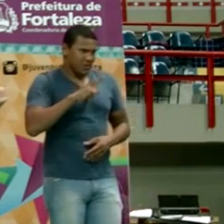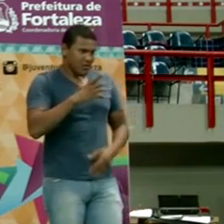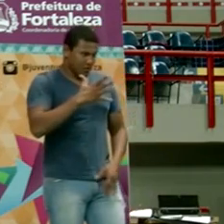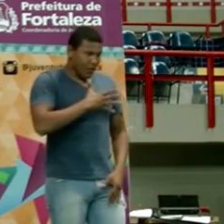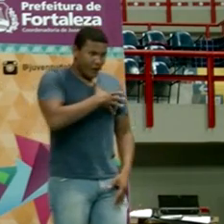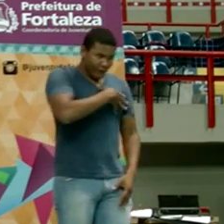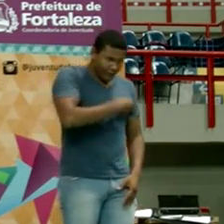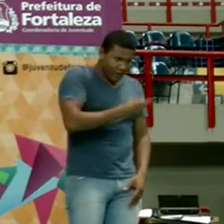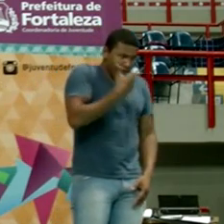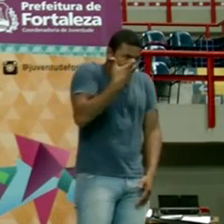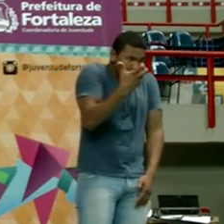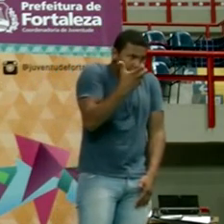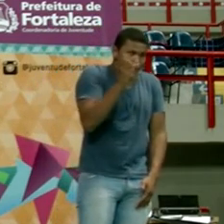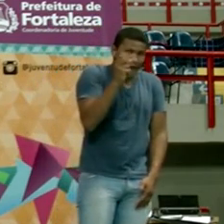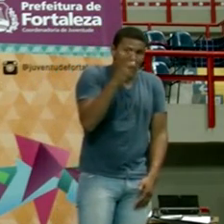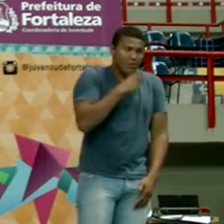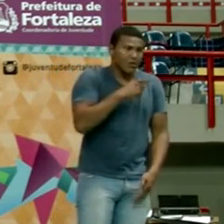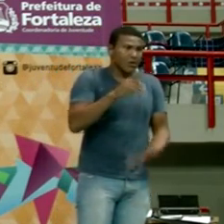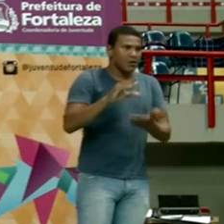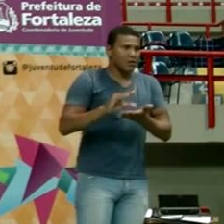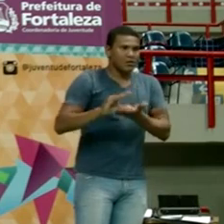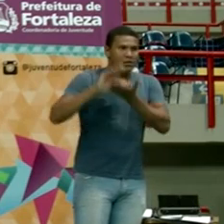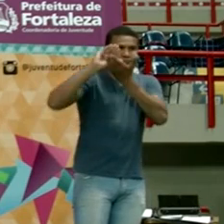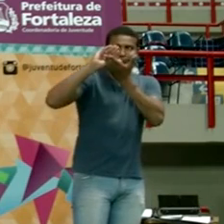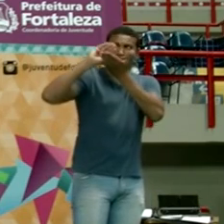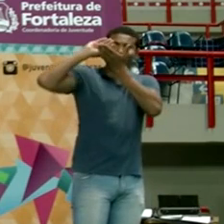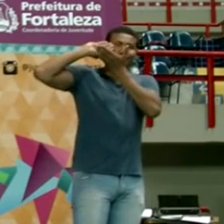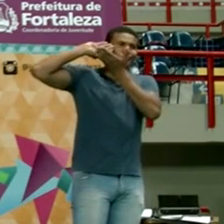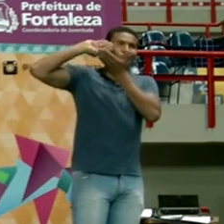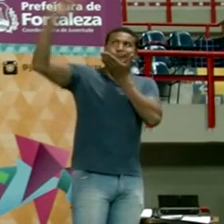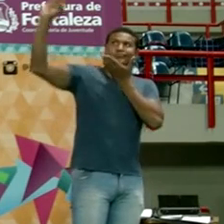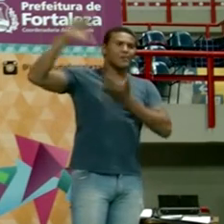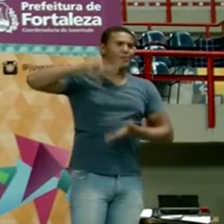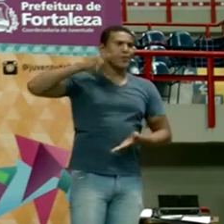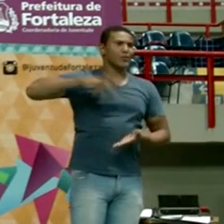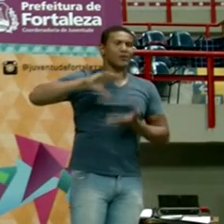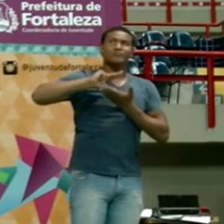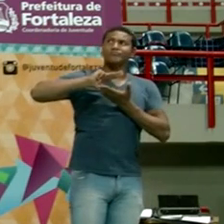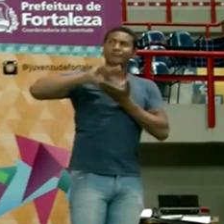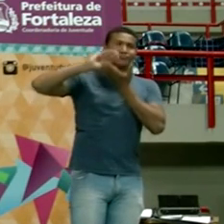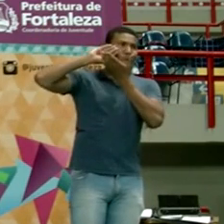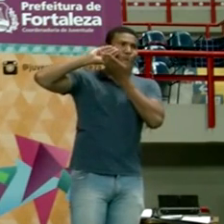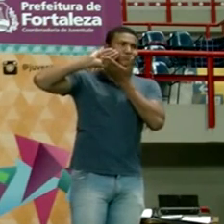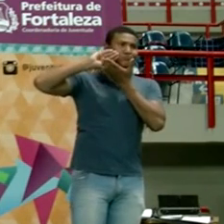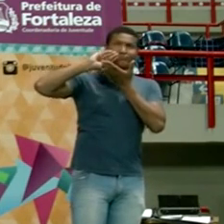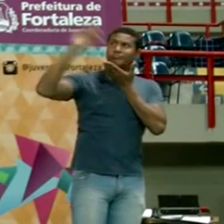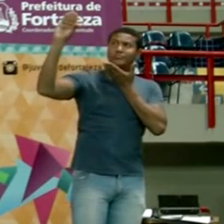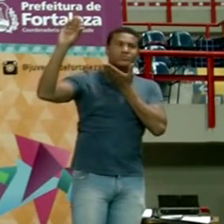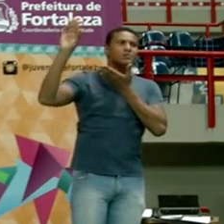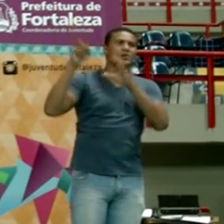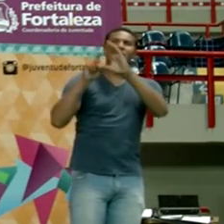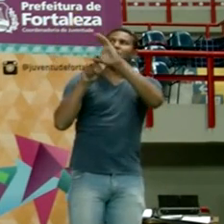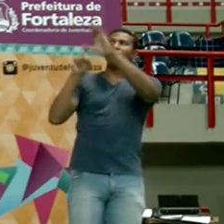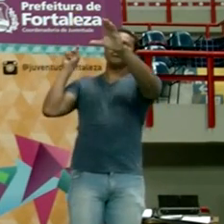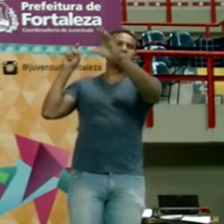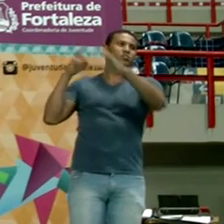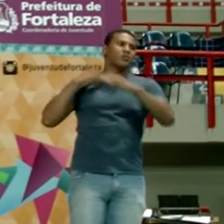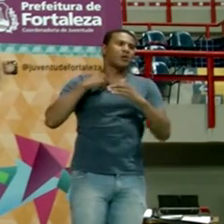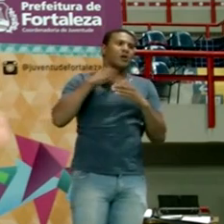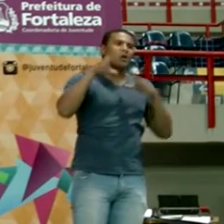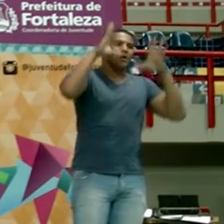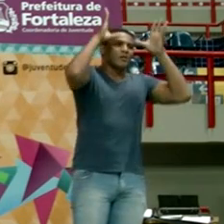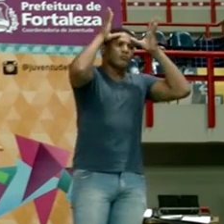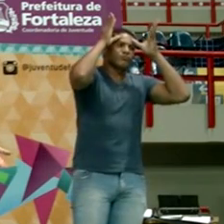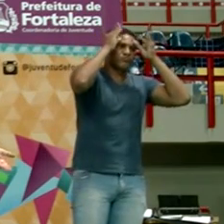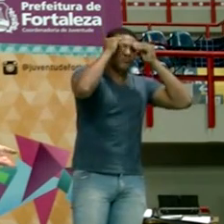o Brasil, pagou muito dinheiro como dívida para Portugal para se tornar independente. Não é?